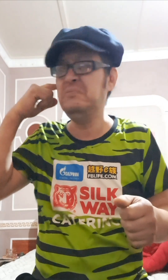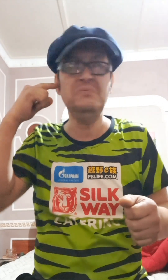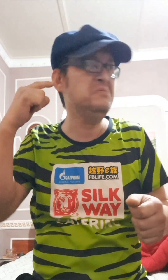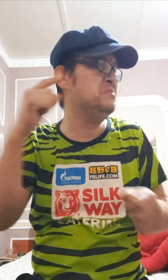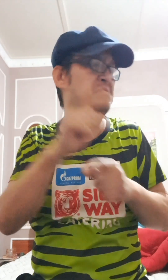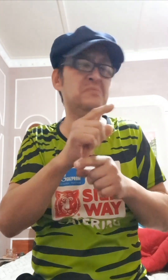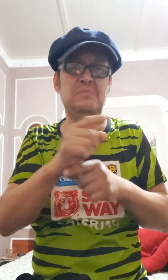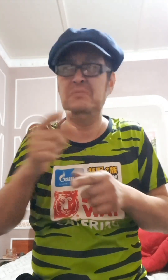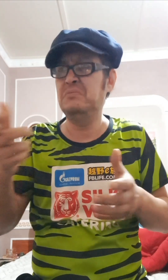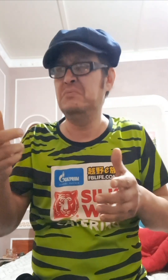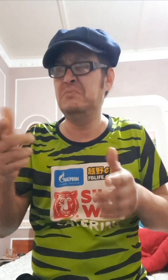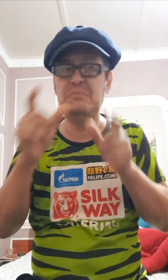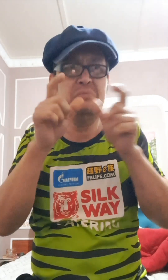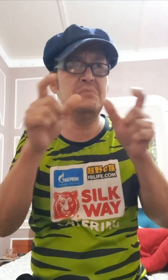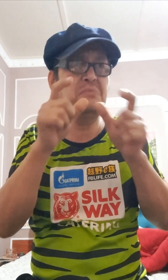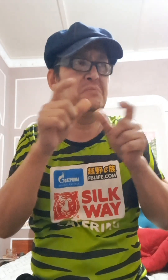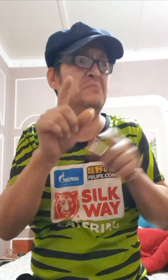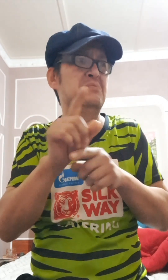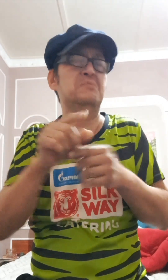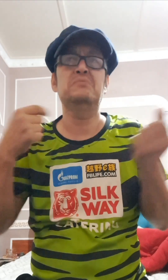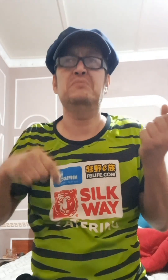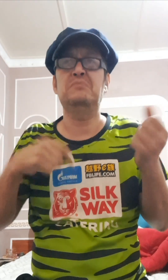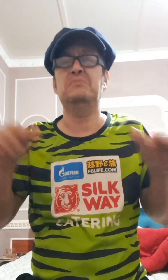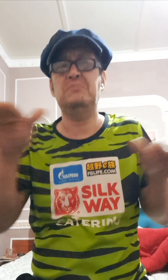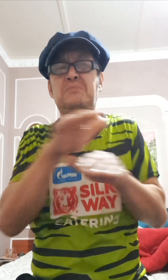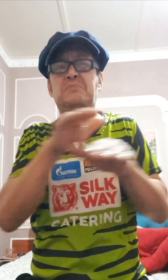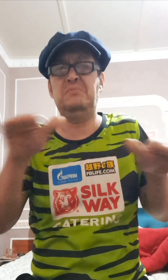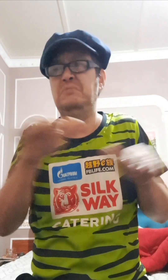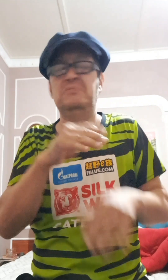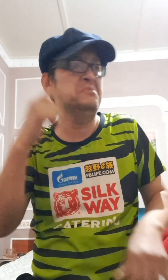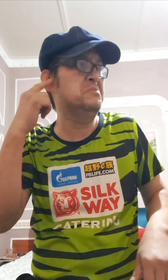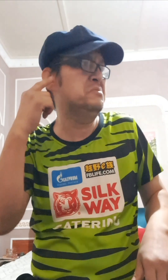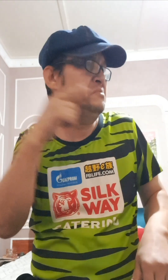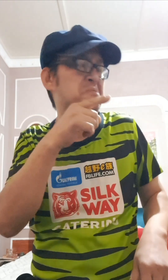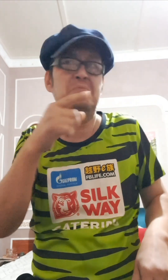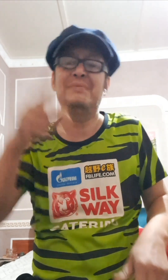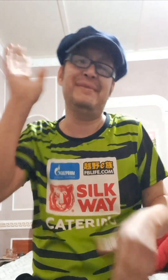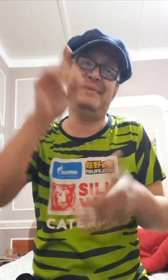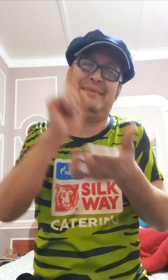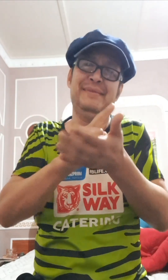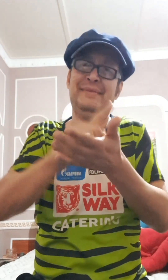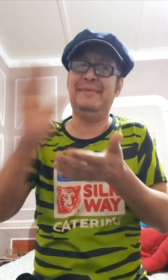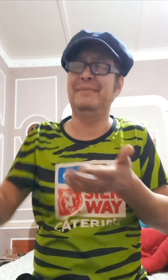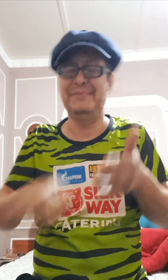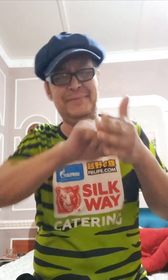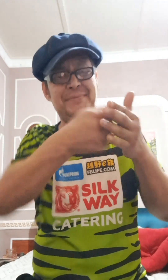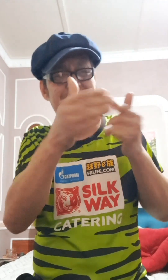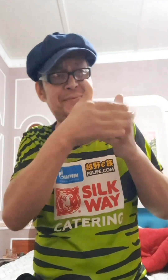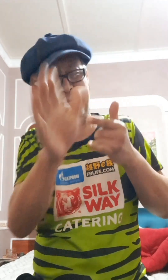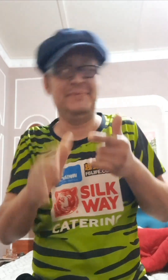intentar doblarlos, las duelas simplemente se romperán por la mitad. Una prensa hidráulica comprime las duelas firmemente entre sí.